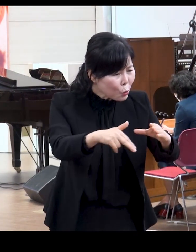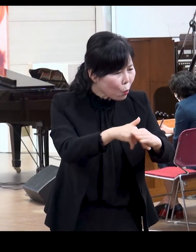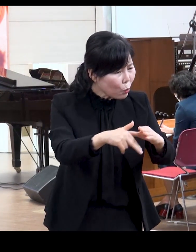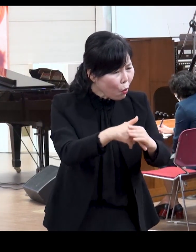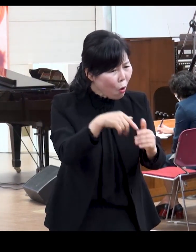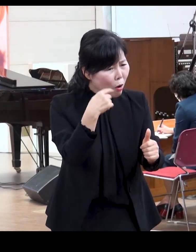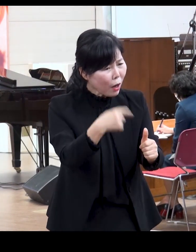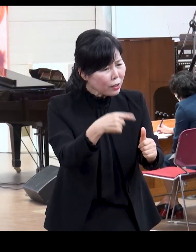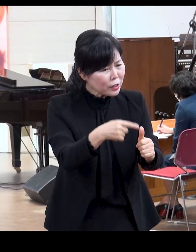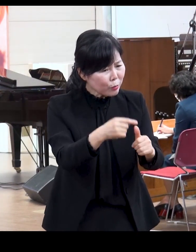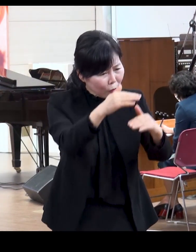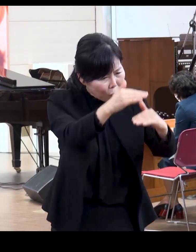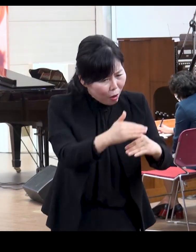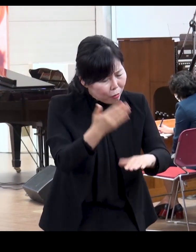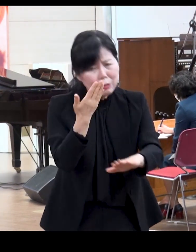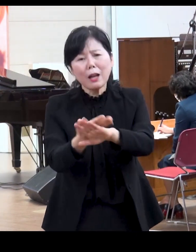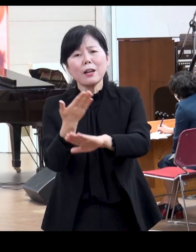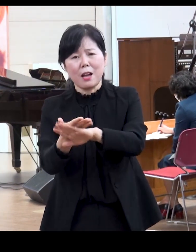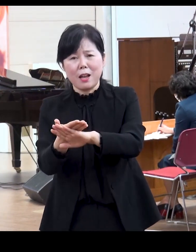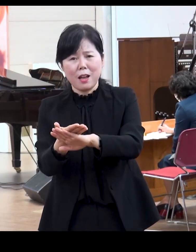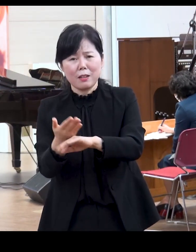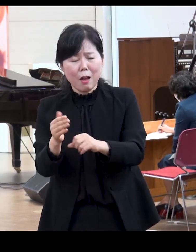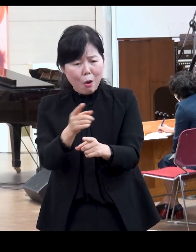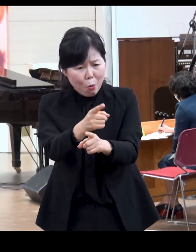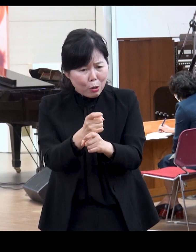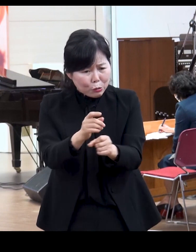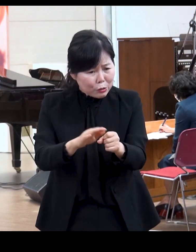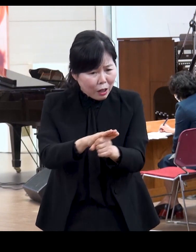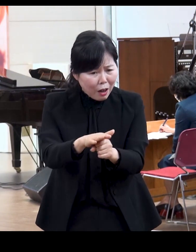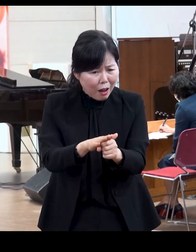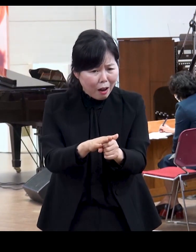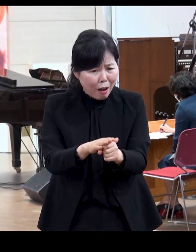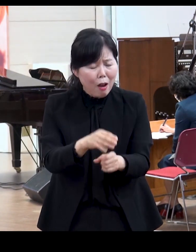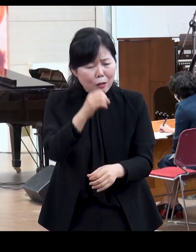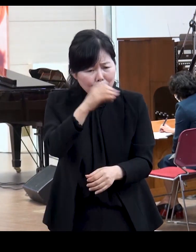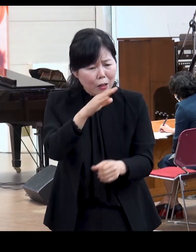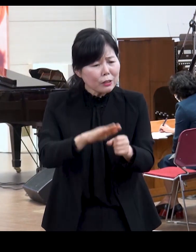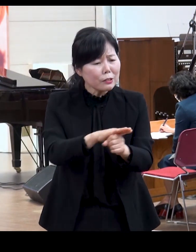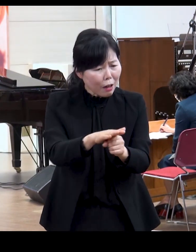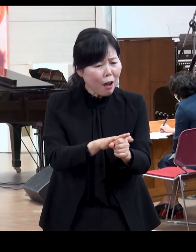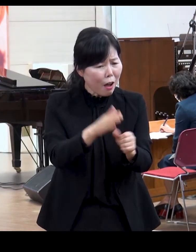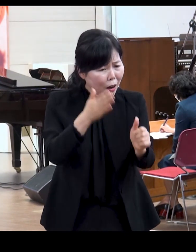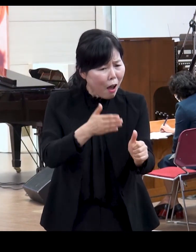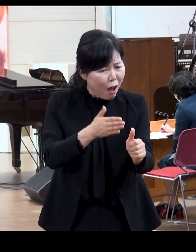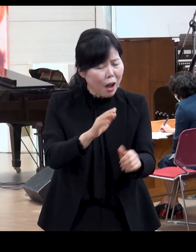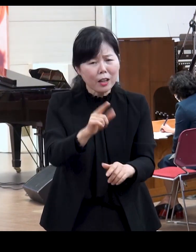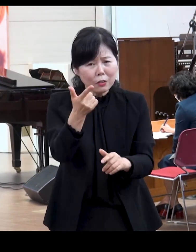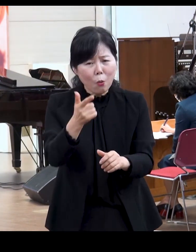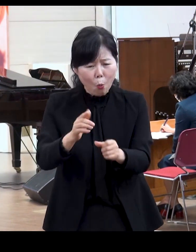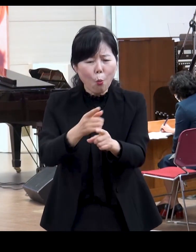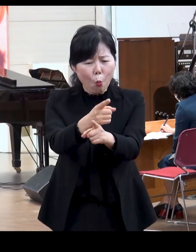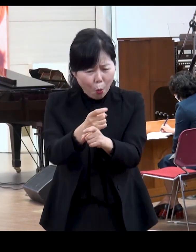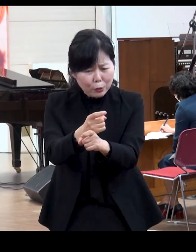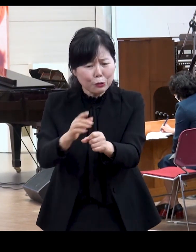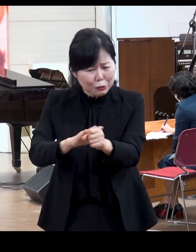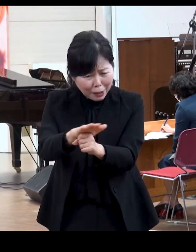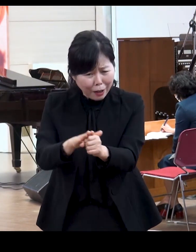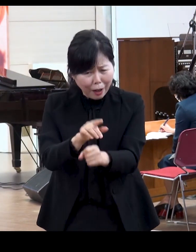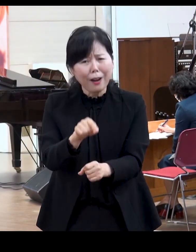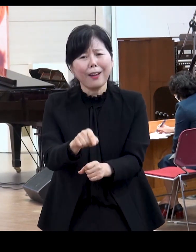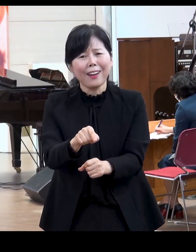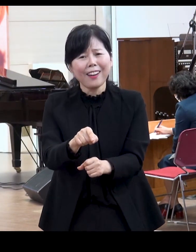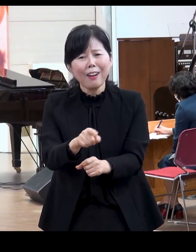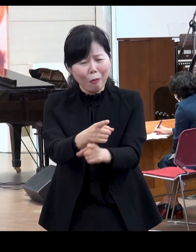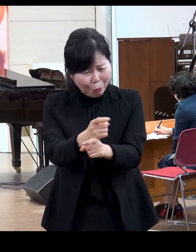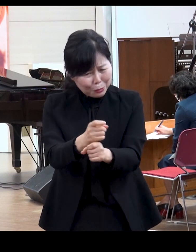세상 다른 종교의 가르침과 다른 거예요. 예, 그냥 사랑하는 게 아니에요. 원수를 사랑하는 것. 그래서 이것이 바로 참된 진리인